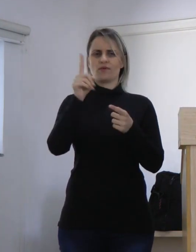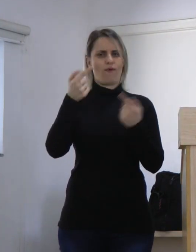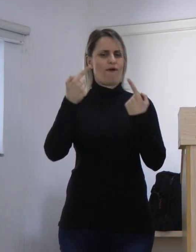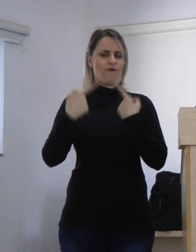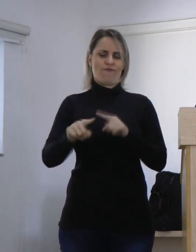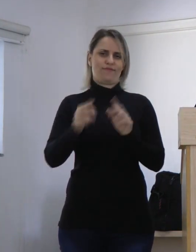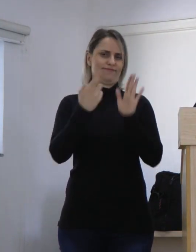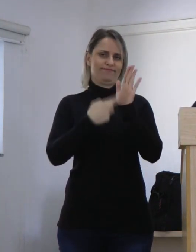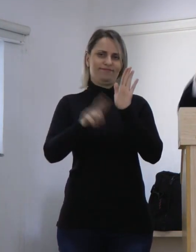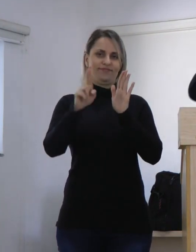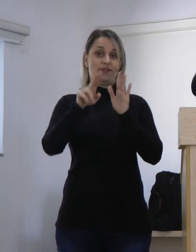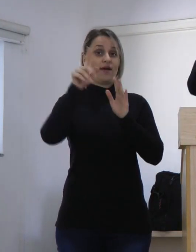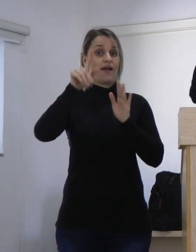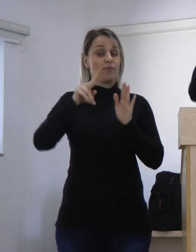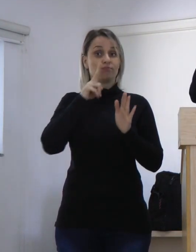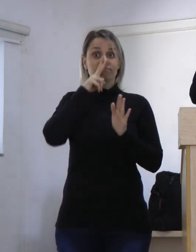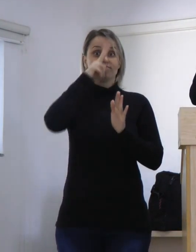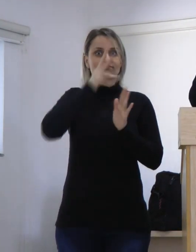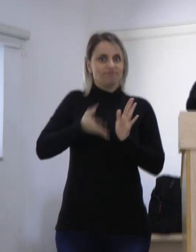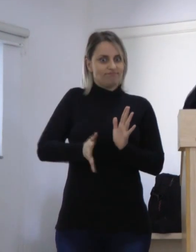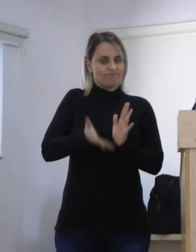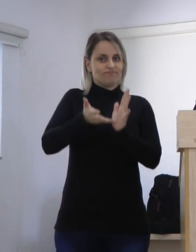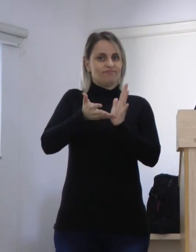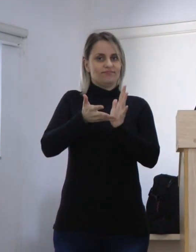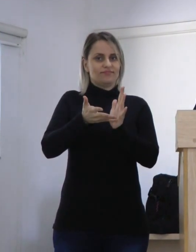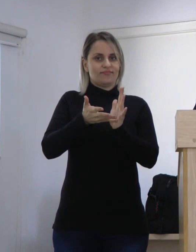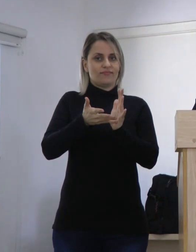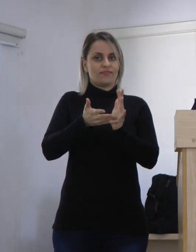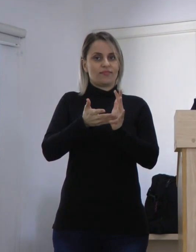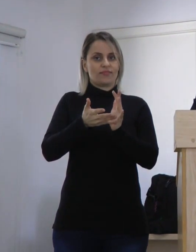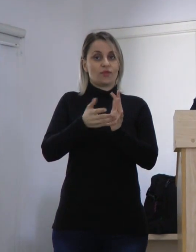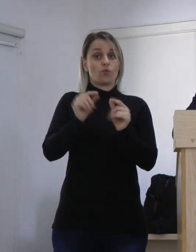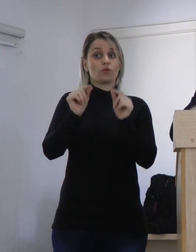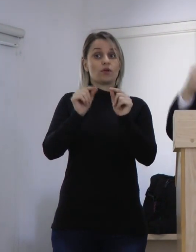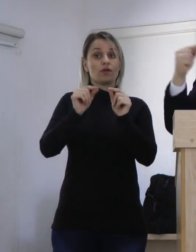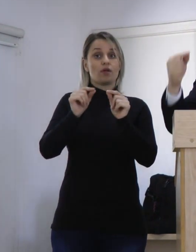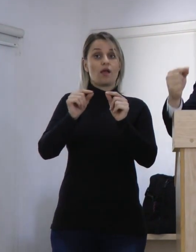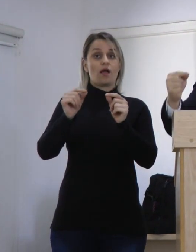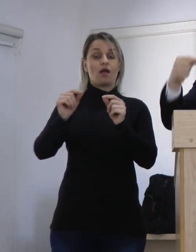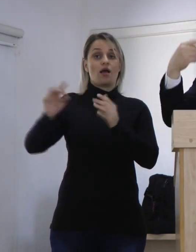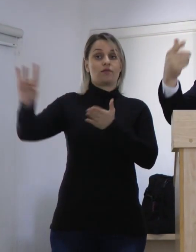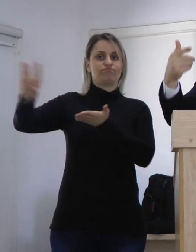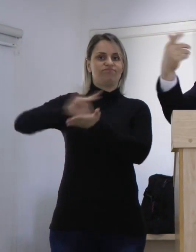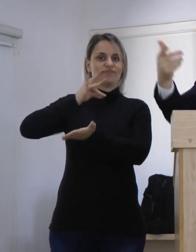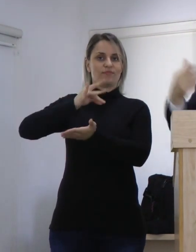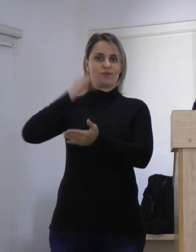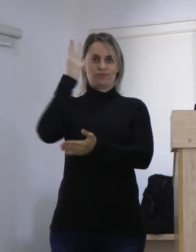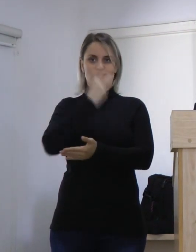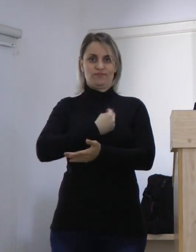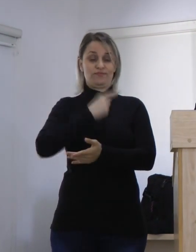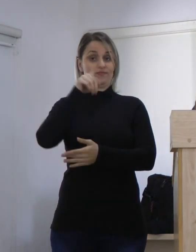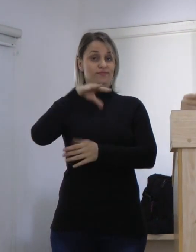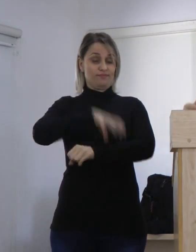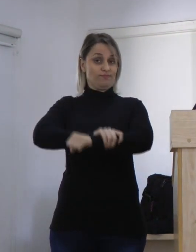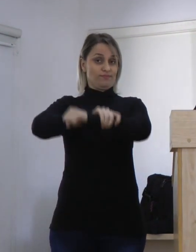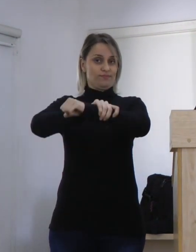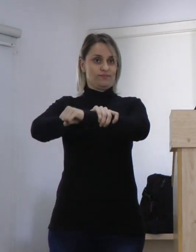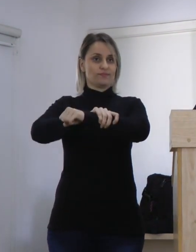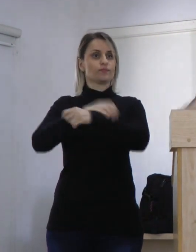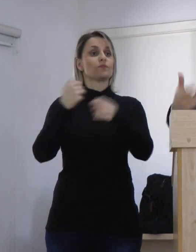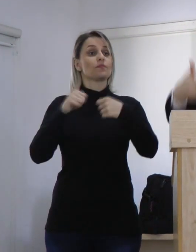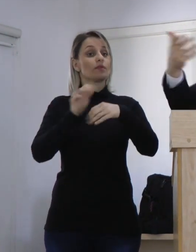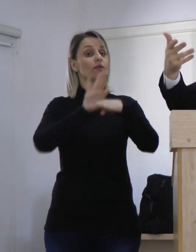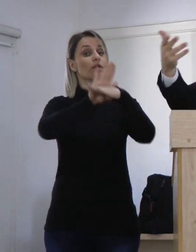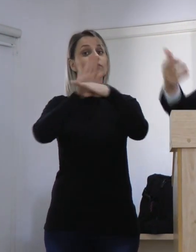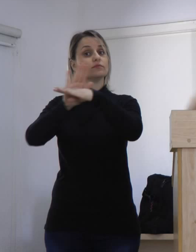fortalecê-las. O seu inimigo é o materialismo. Então a gente tem que respeitar e ajudar todas as outras religiões,